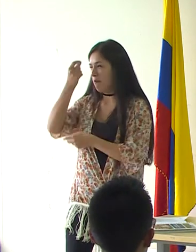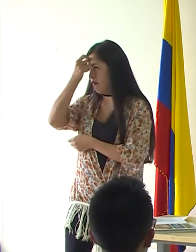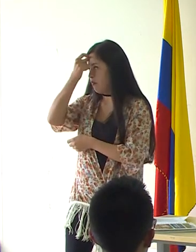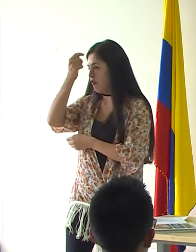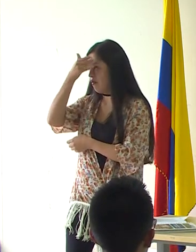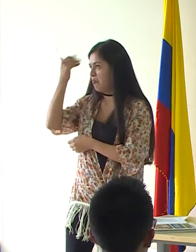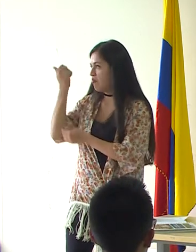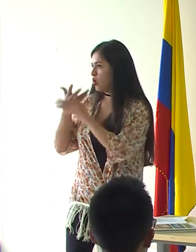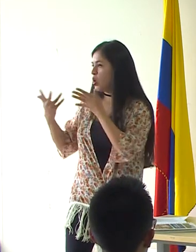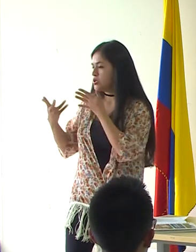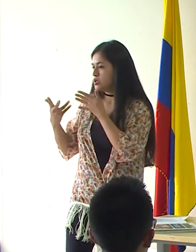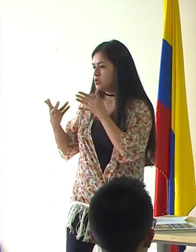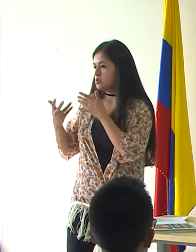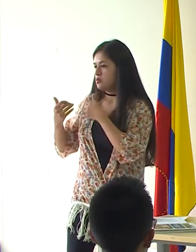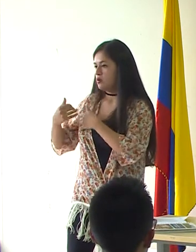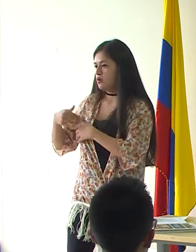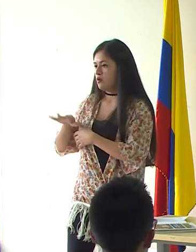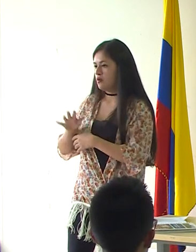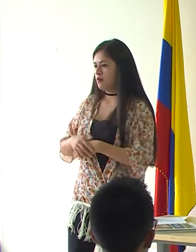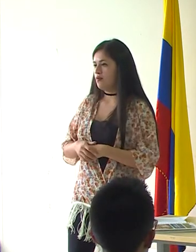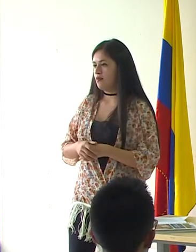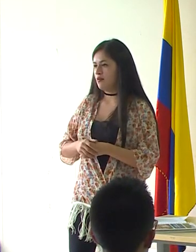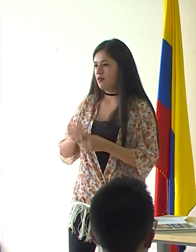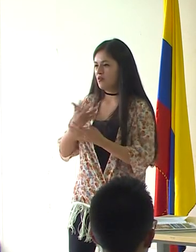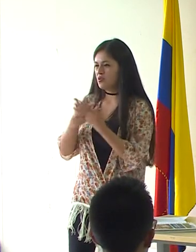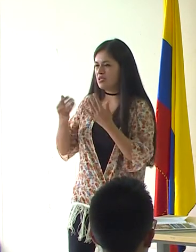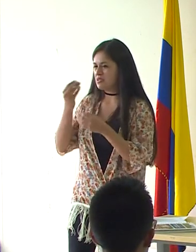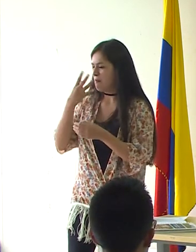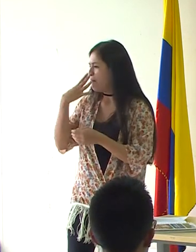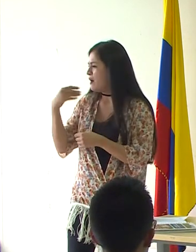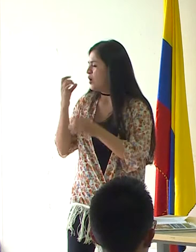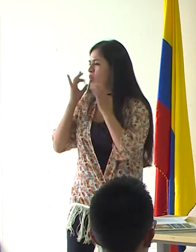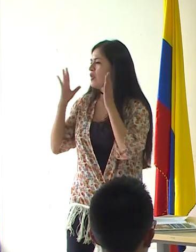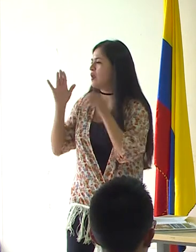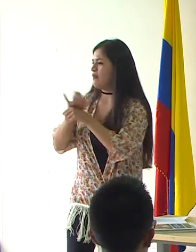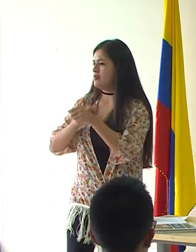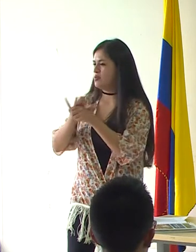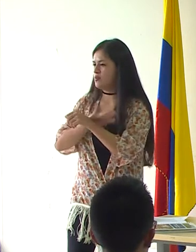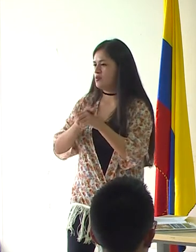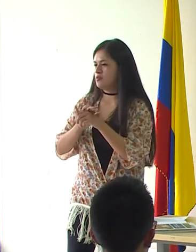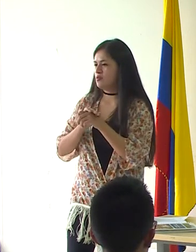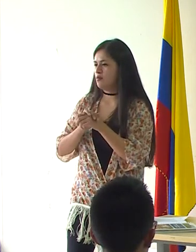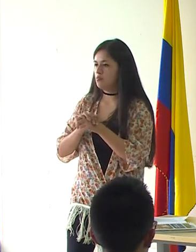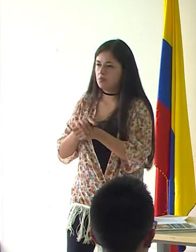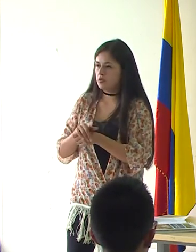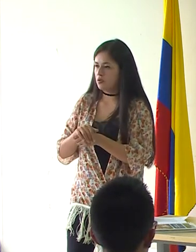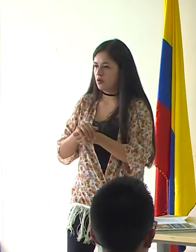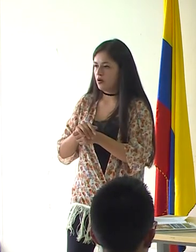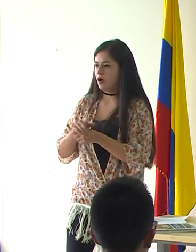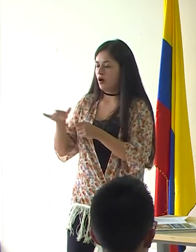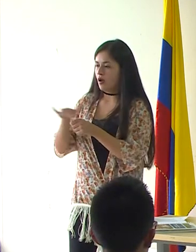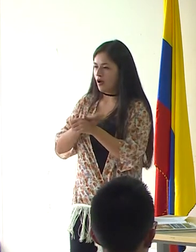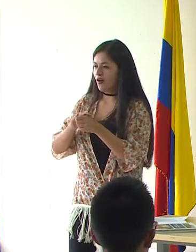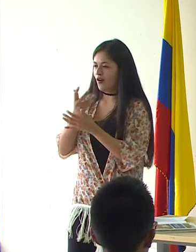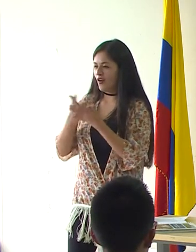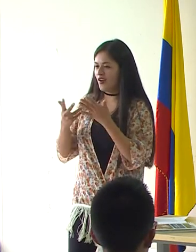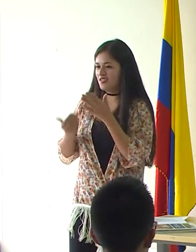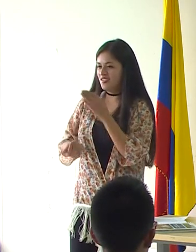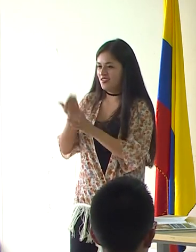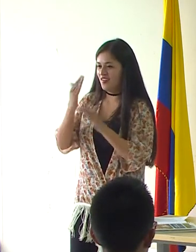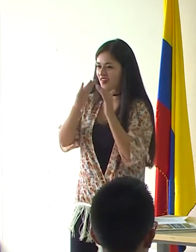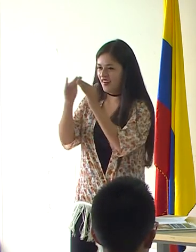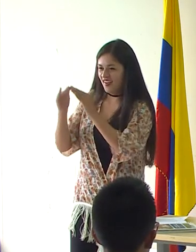mejor dicho todo lo malo que se pueda hacer se hace en nombre de lo que pueda ser renovar la